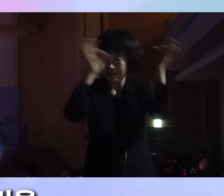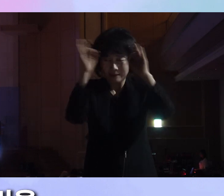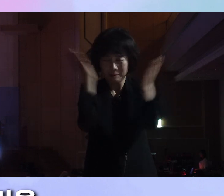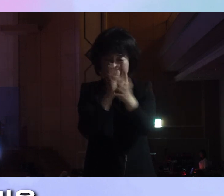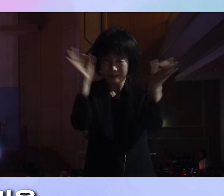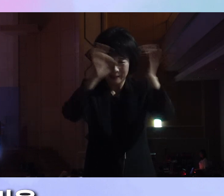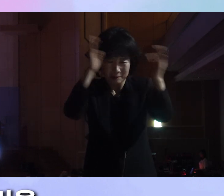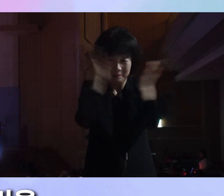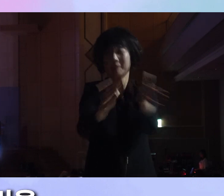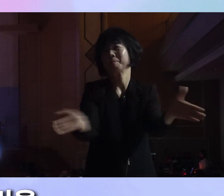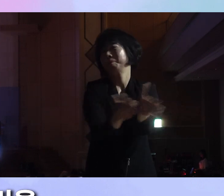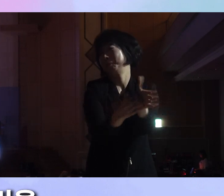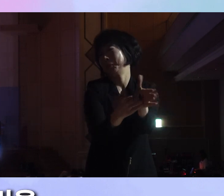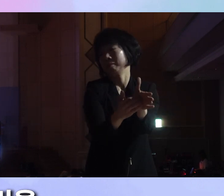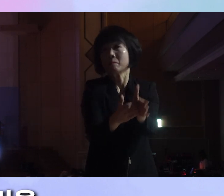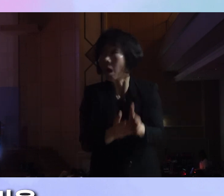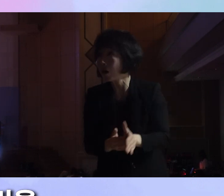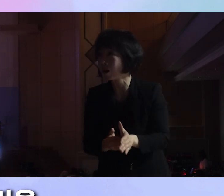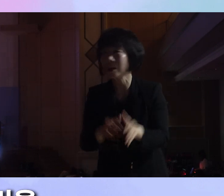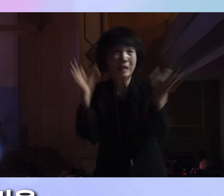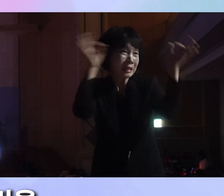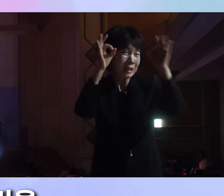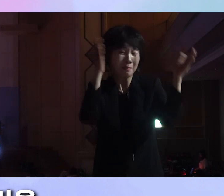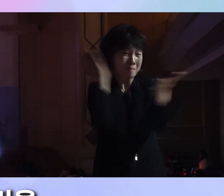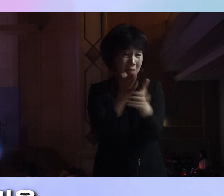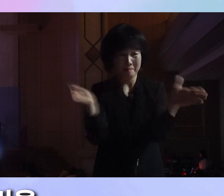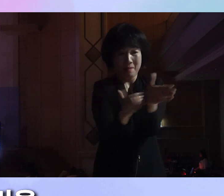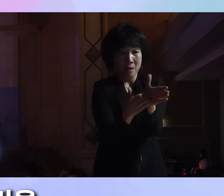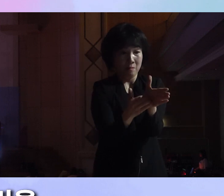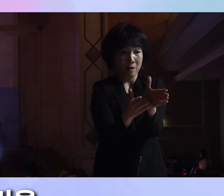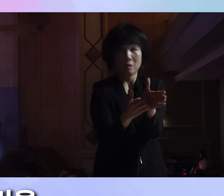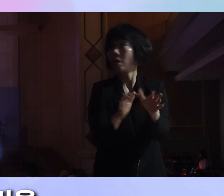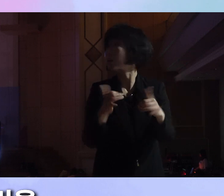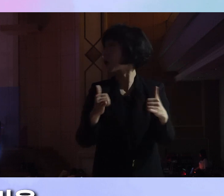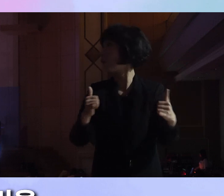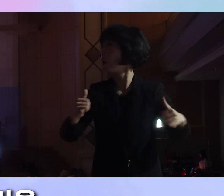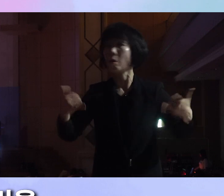네? 중단하라고. 여긴 아닌 것 같으니까.